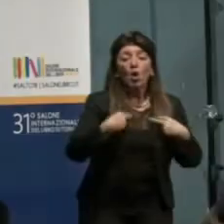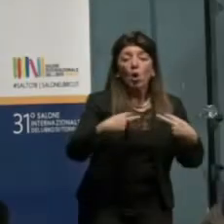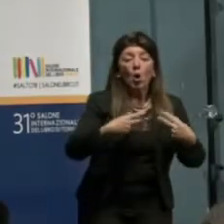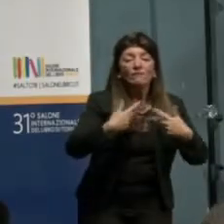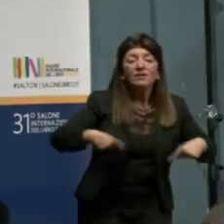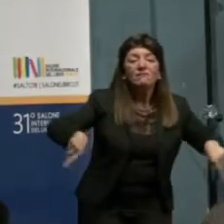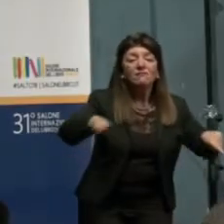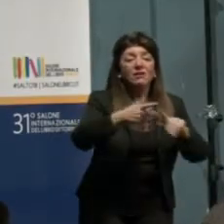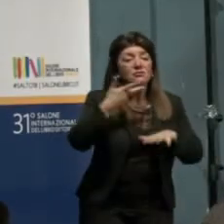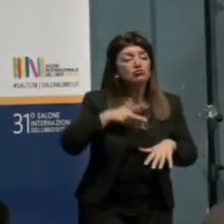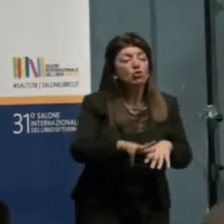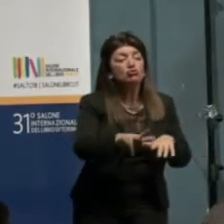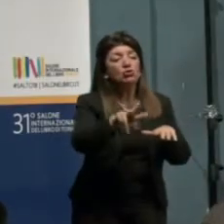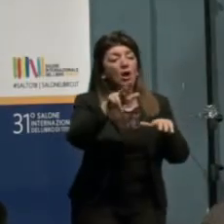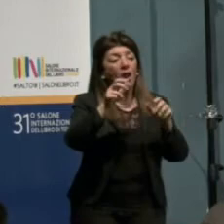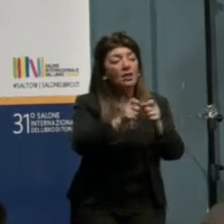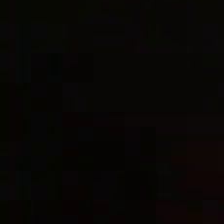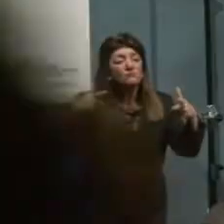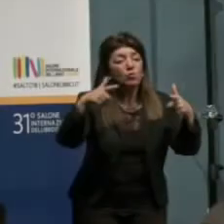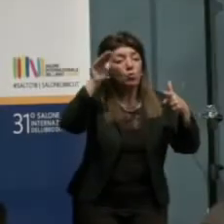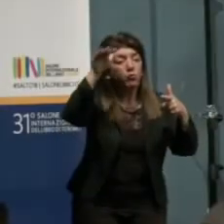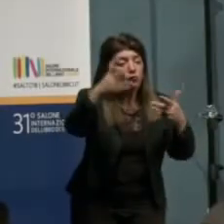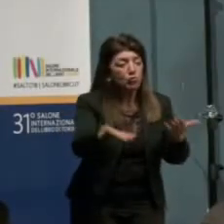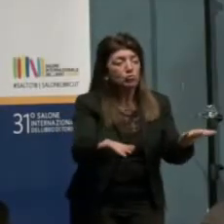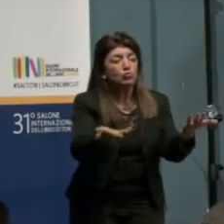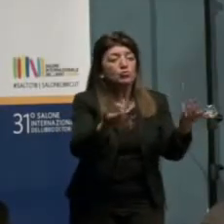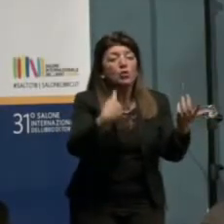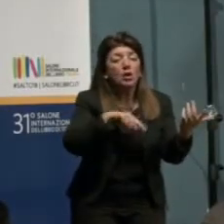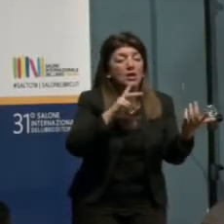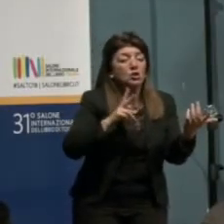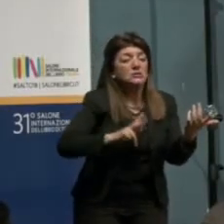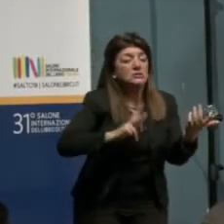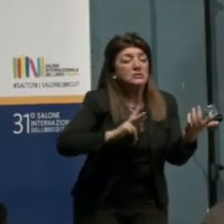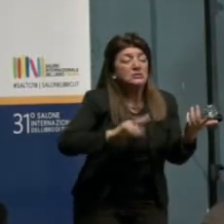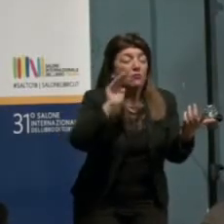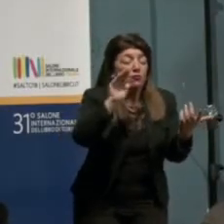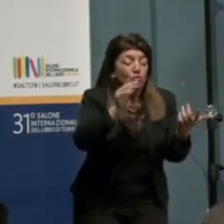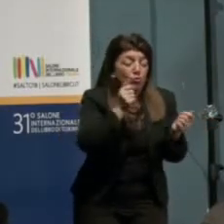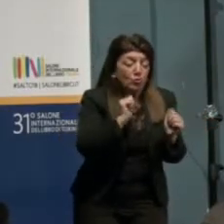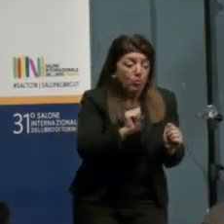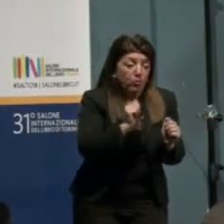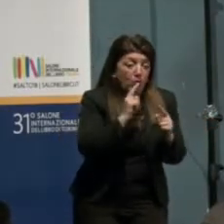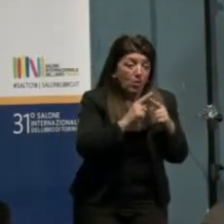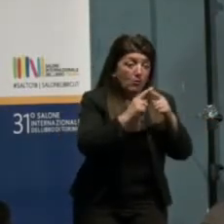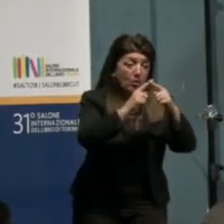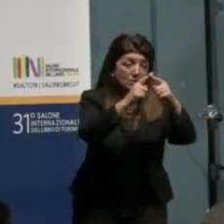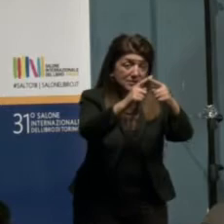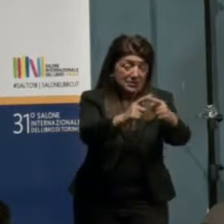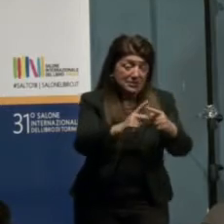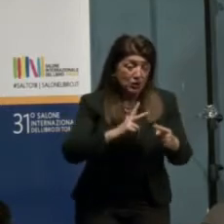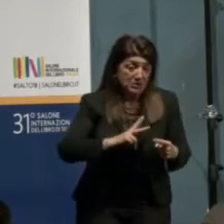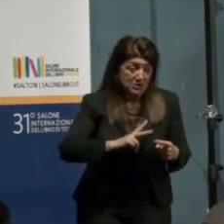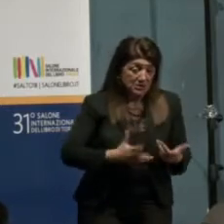sviluppo futuro per quanto possiamo auspicarci positiva quindi